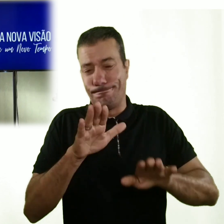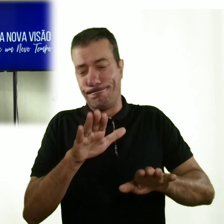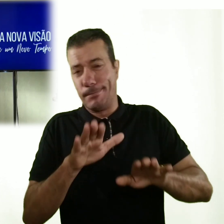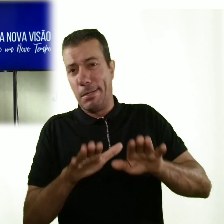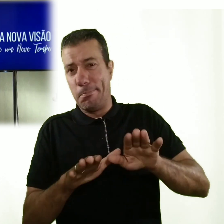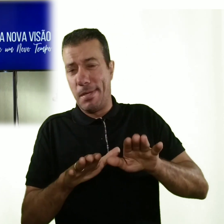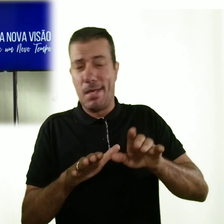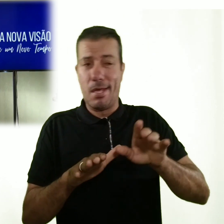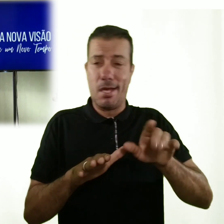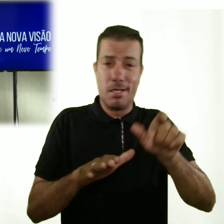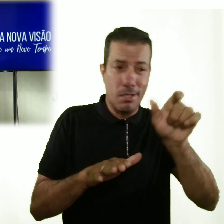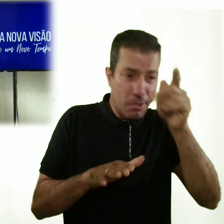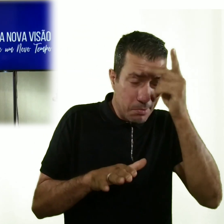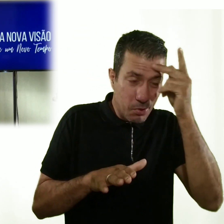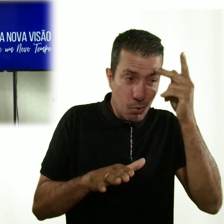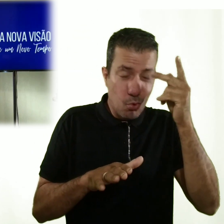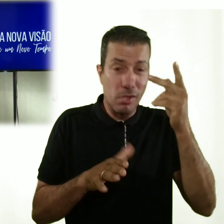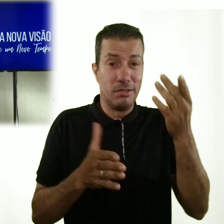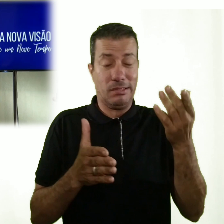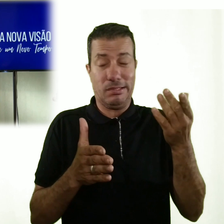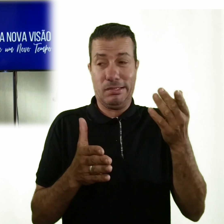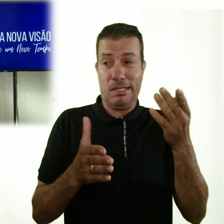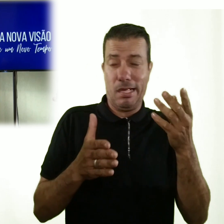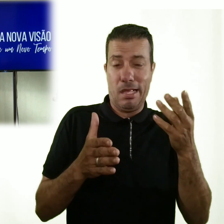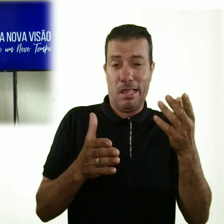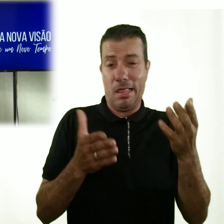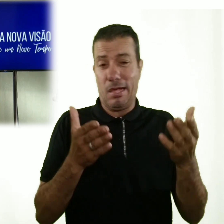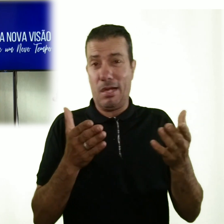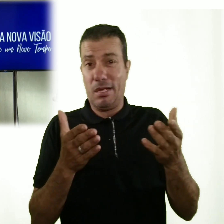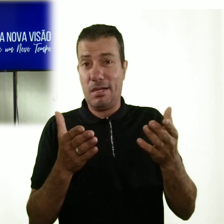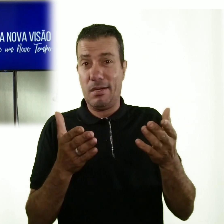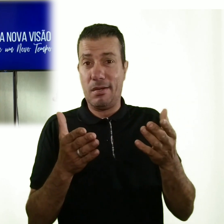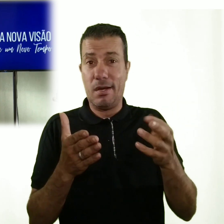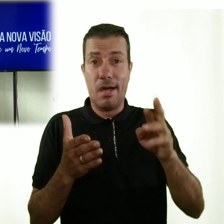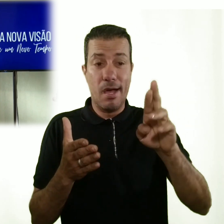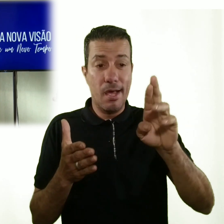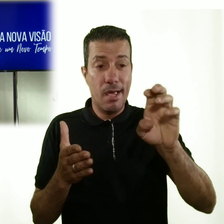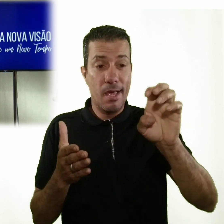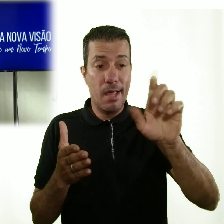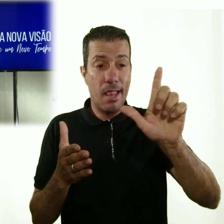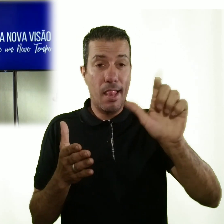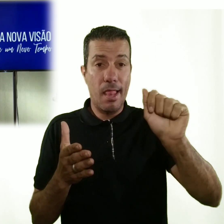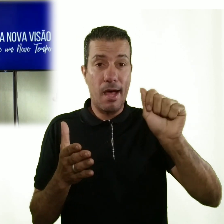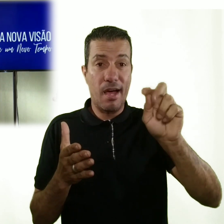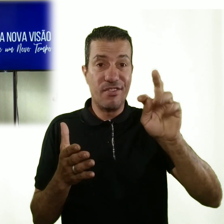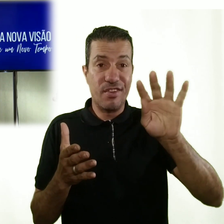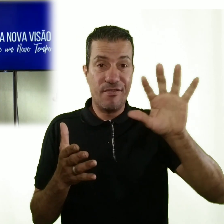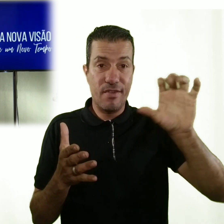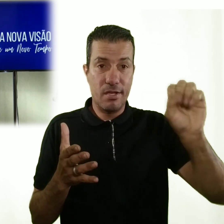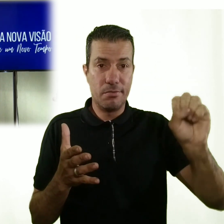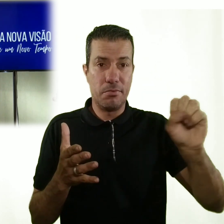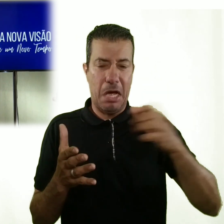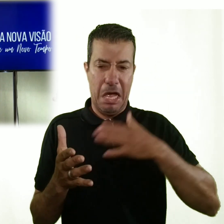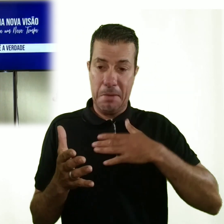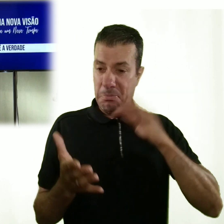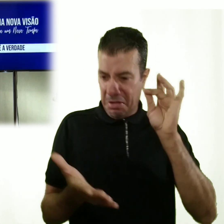vista de alguém, porque nós estamos vivendo uma era de relativismo. A minha verdade não é a sua. Mas eu